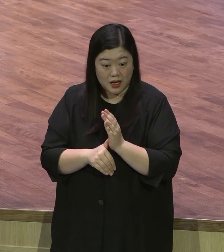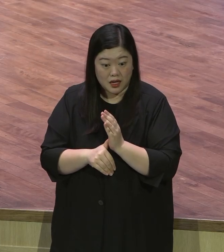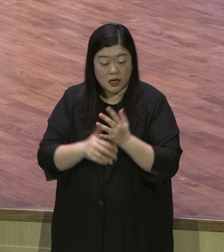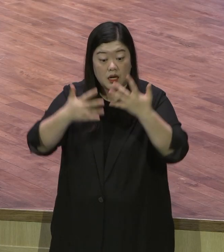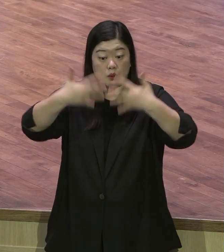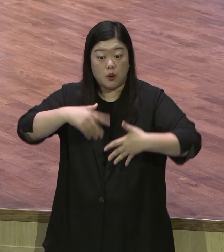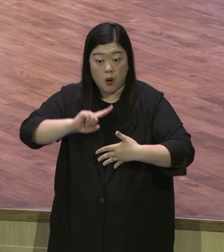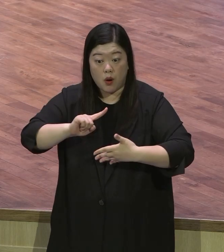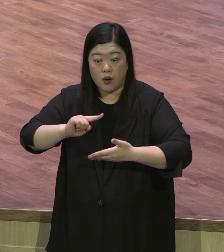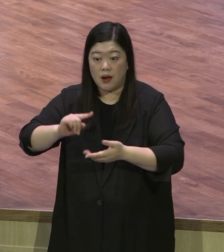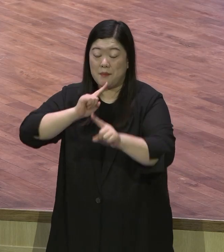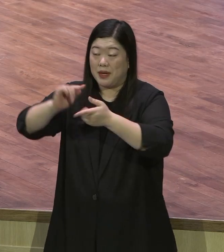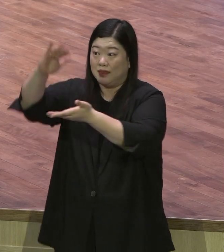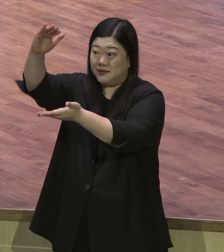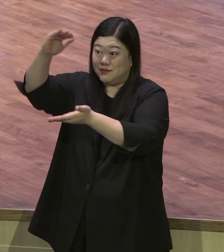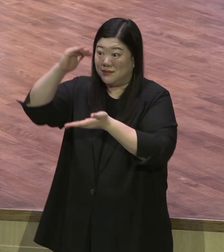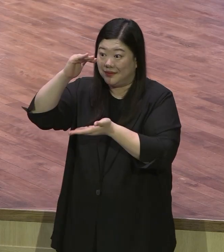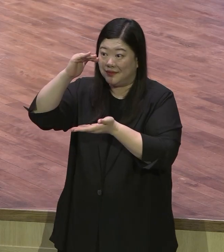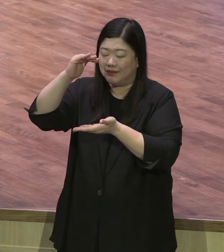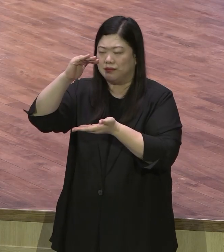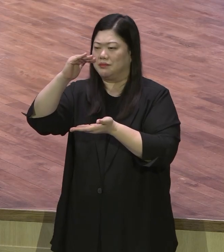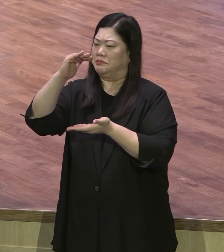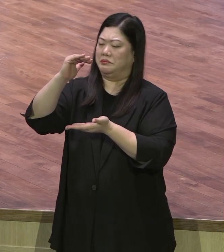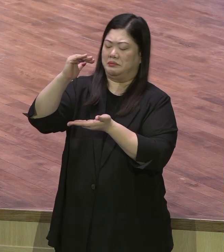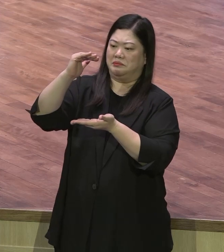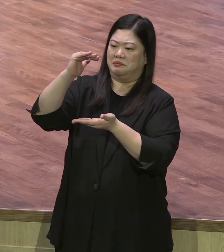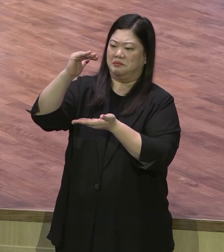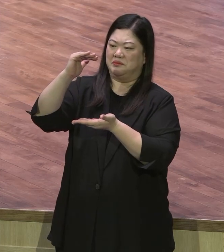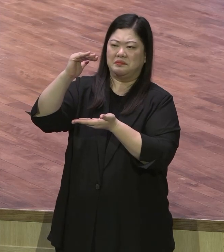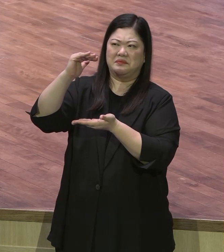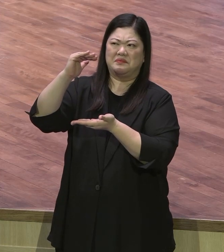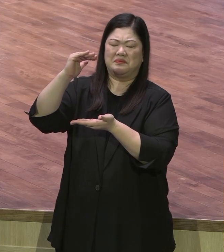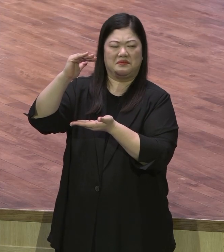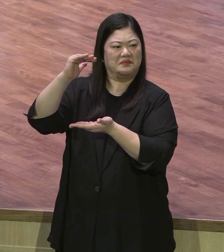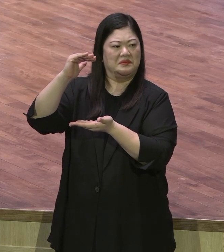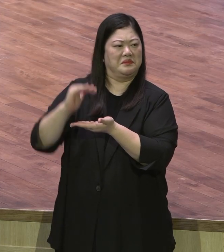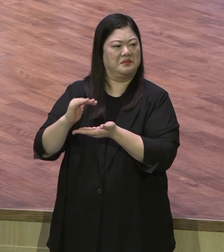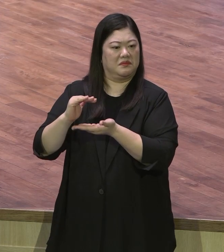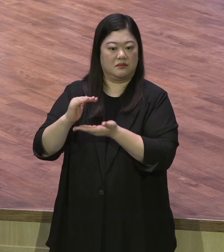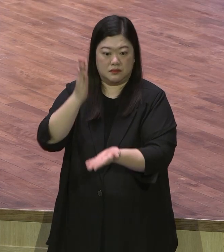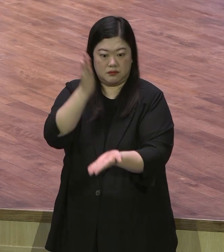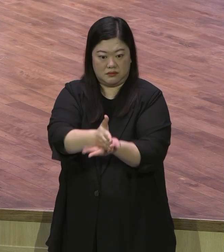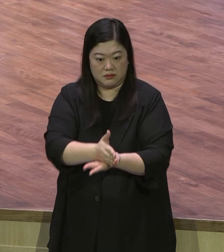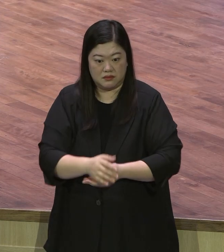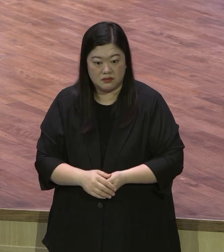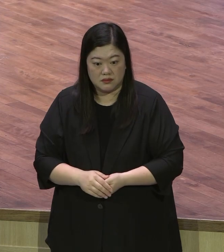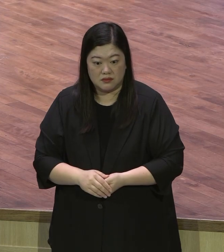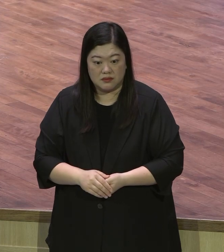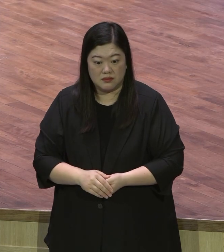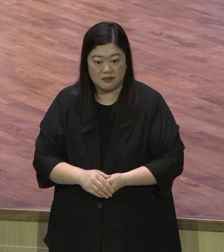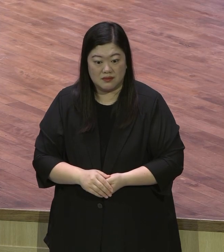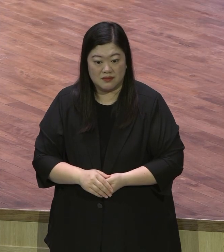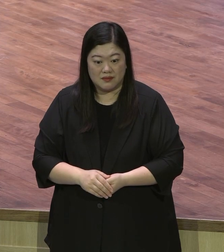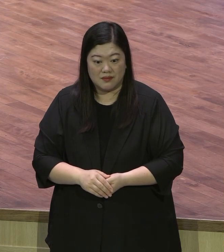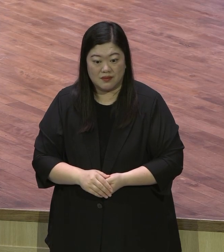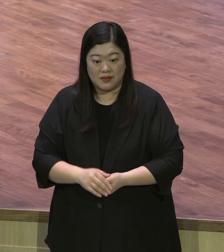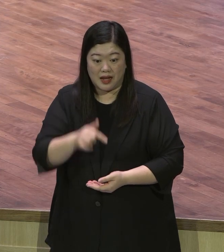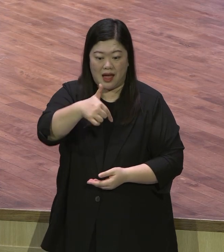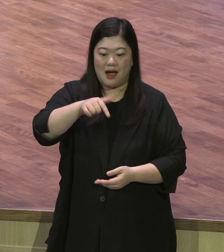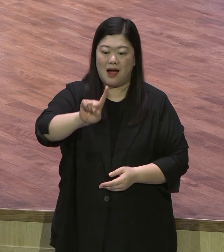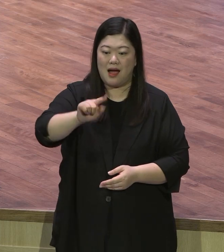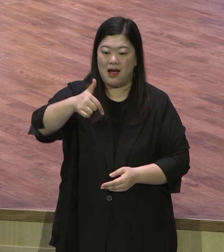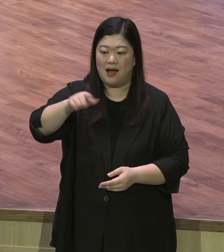말씀을 가감하는 행위. 더하고 빼지 말라는 얘기. 무슨 말입니까? 가감한다 이